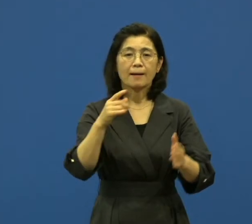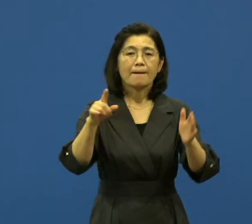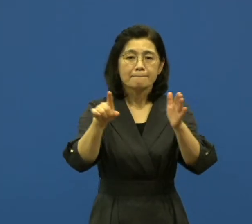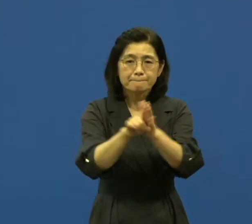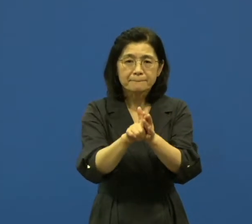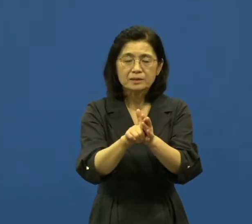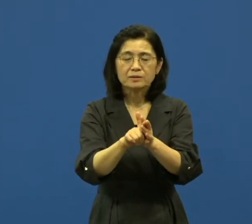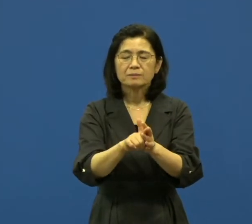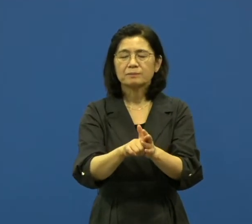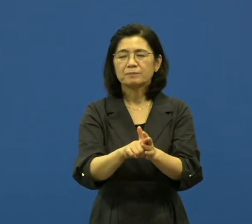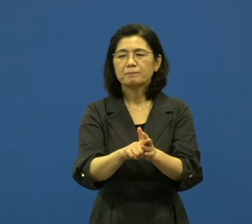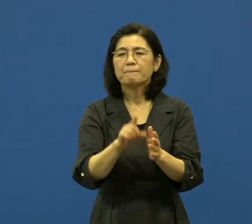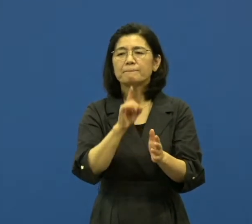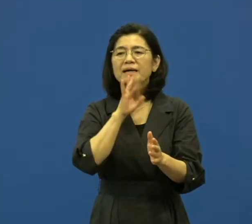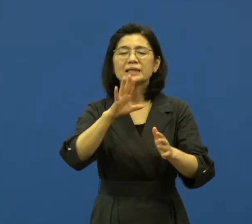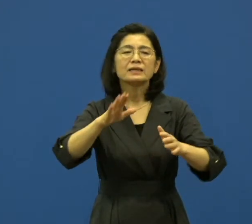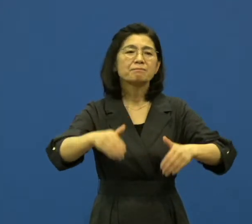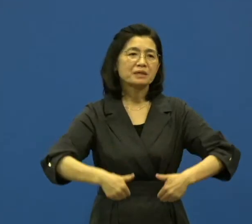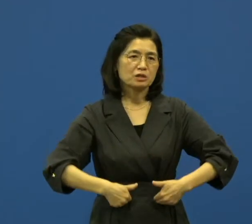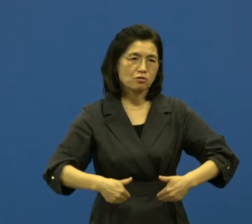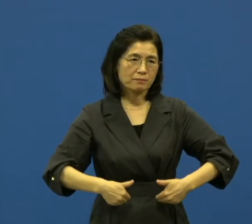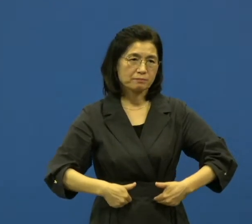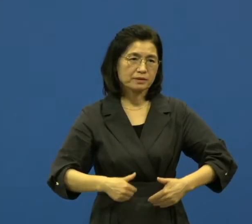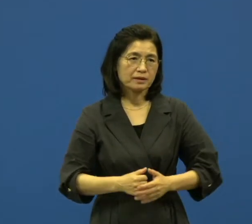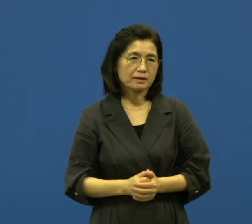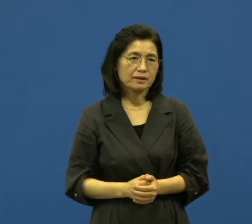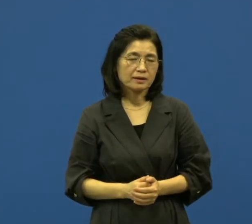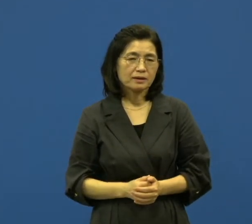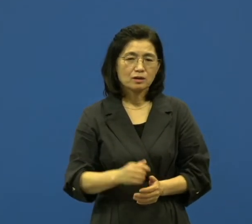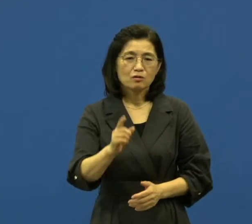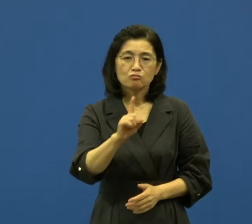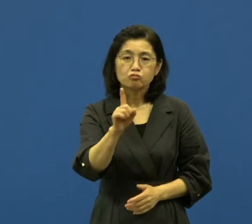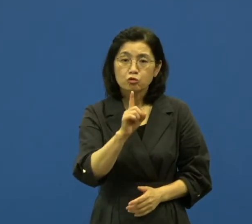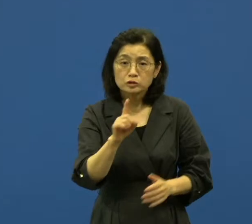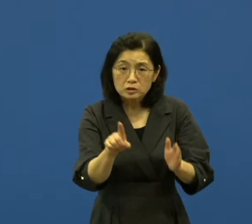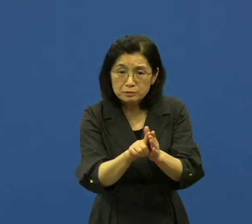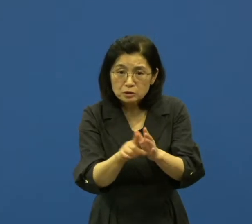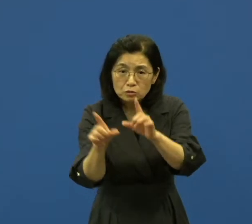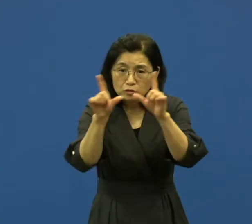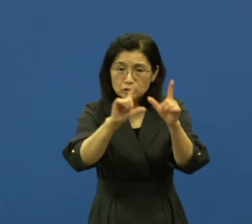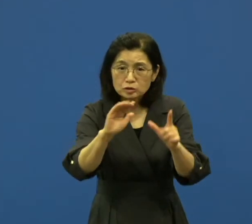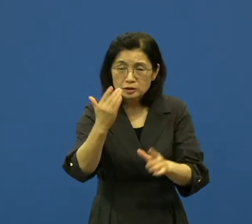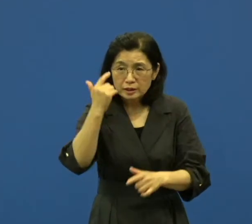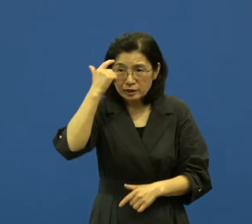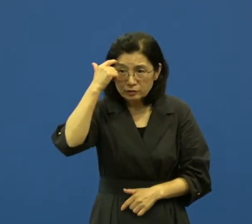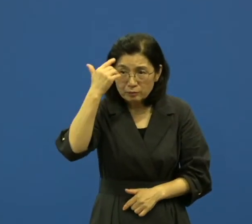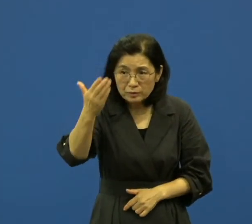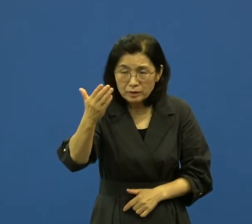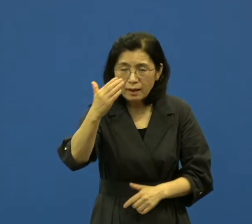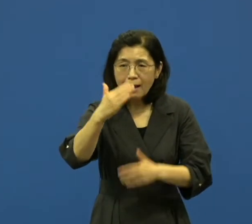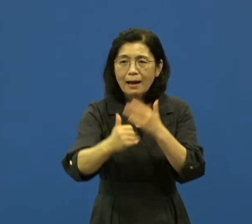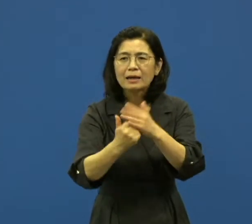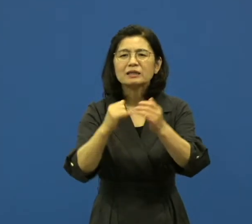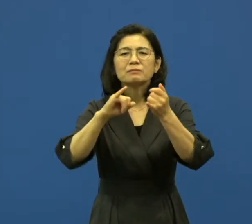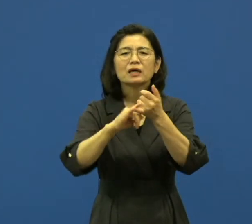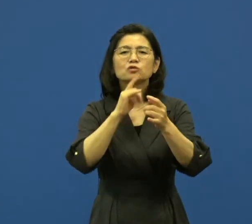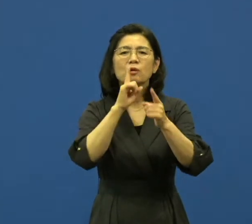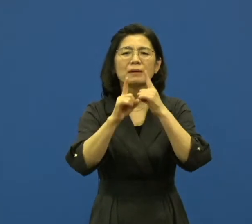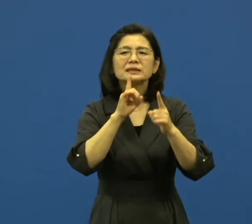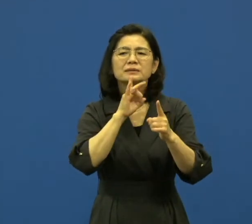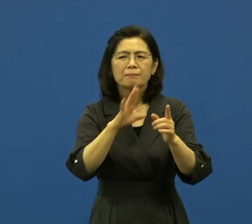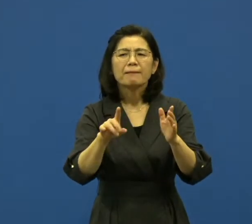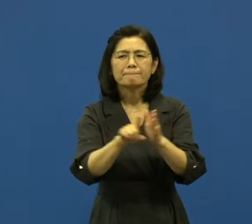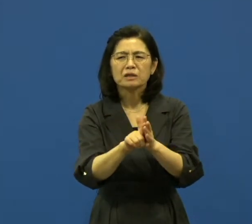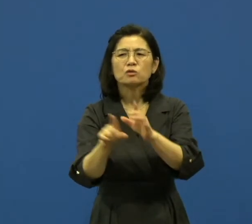여러분, 믿음이 없이는 살아갈 수가 없어요. 무엇을 믿고 살 것입니다. 이것보다 더 중요한 주제는 없어요. 여러분,